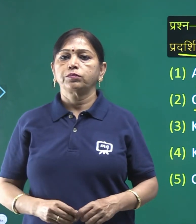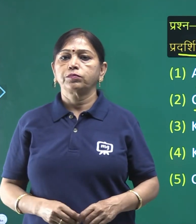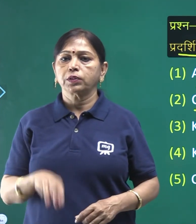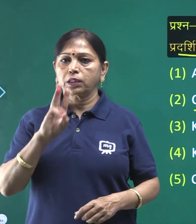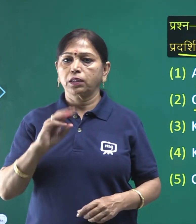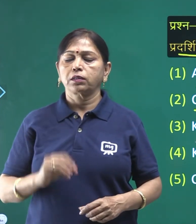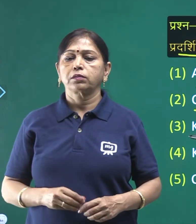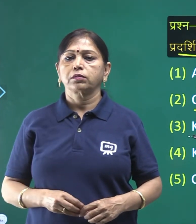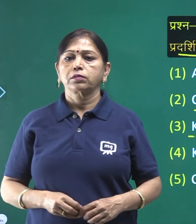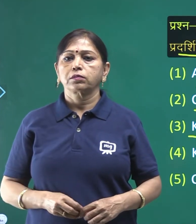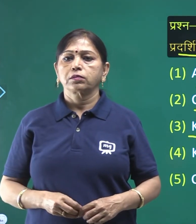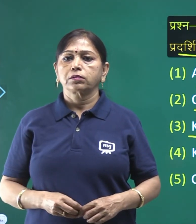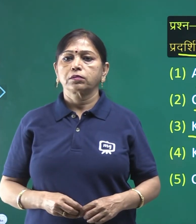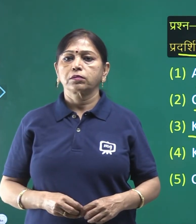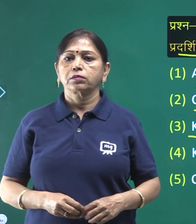3,